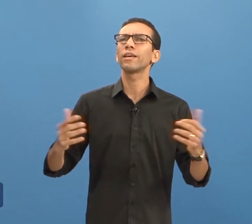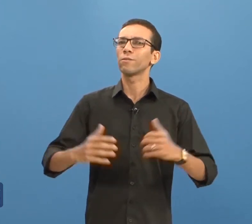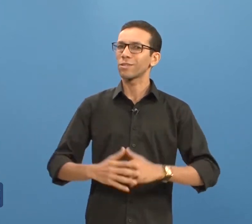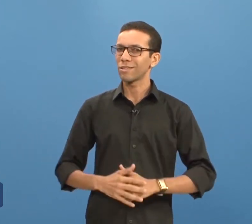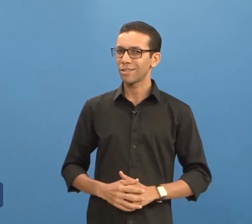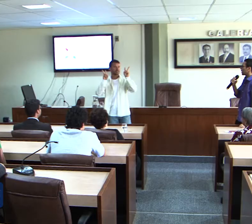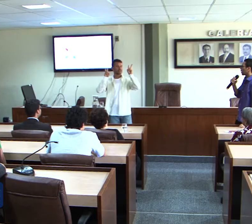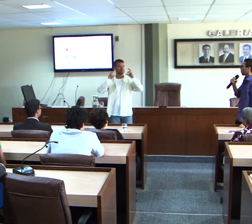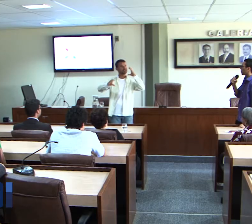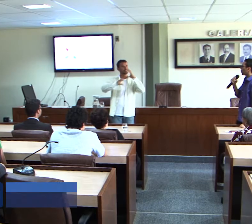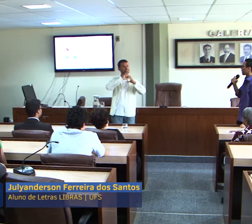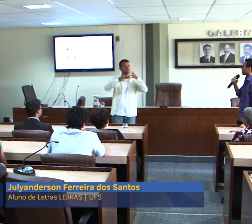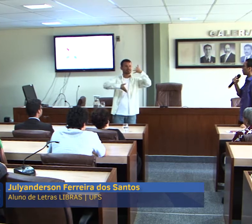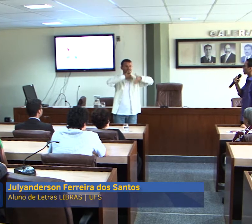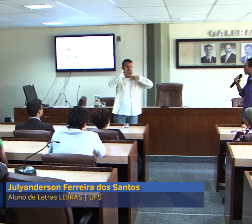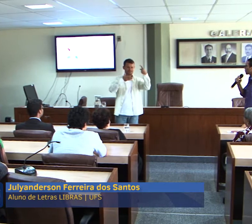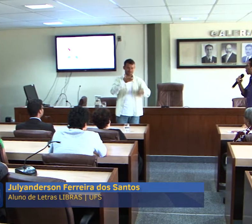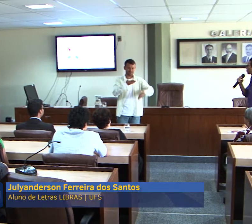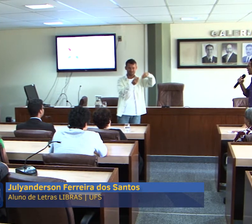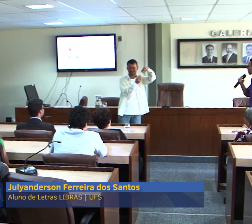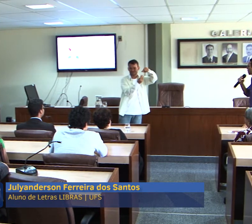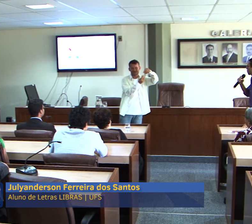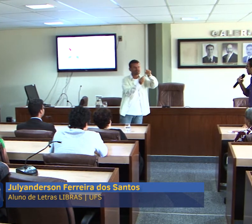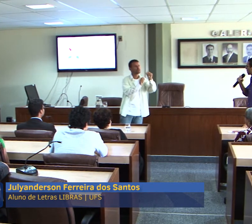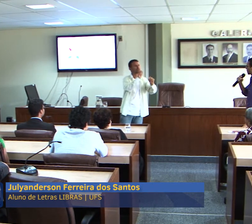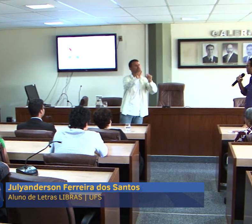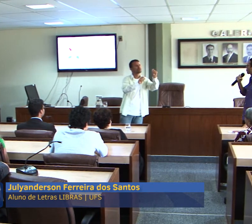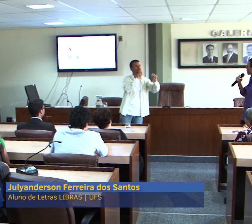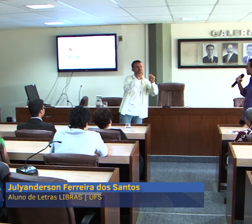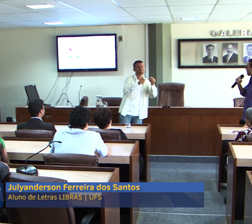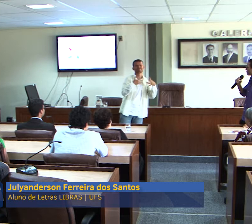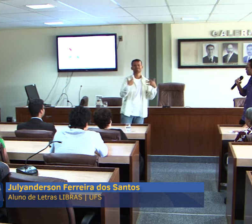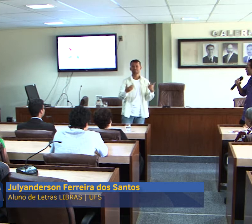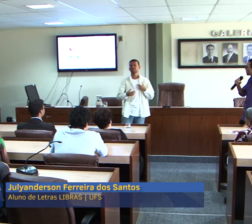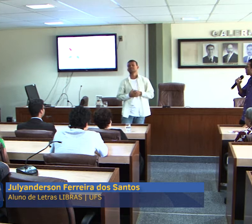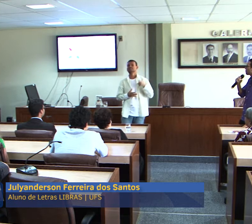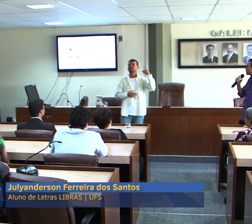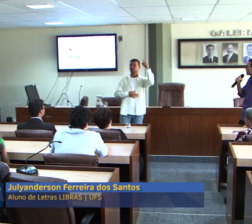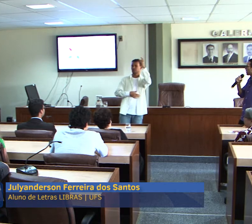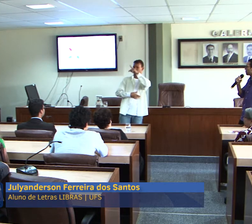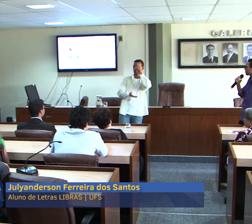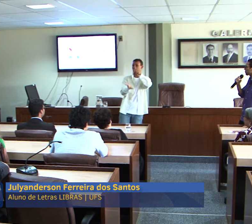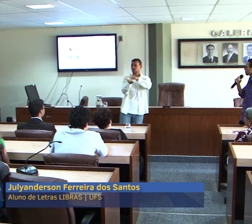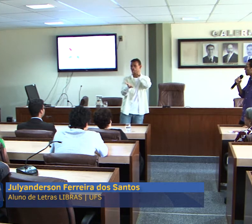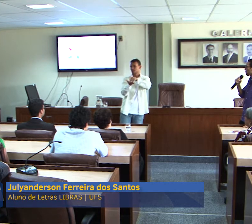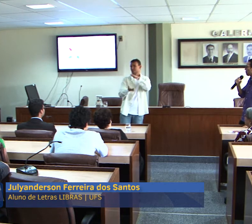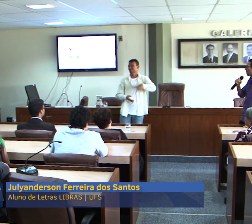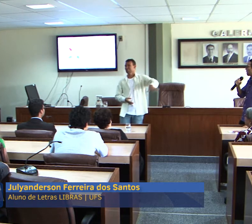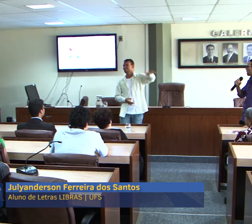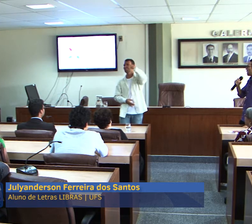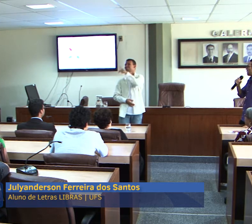surdos brasileiros? Então, por que é importante a comunicação da língua de sinais aqui na universidade? O que é que isso implica?